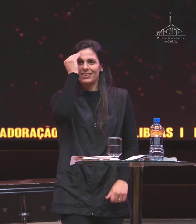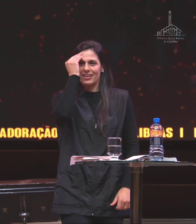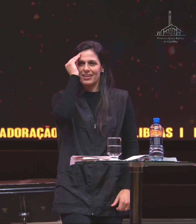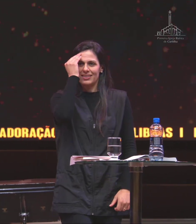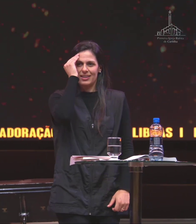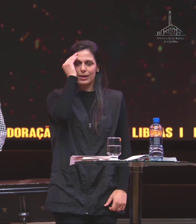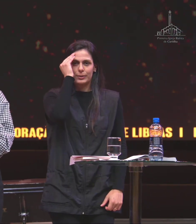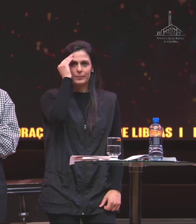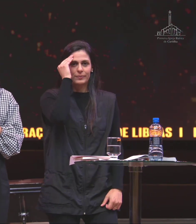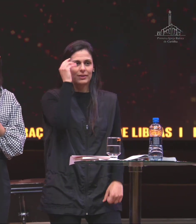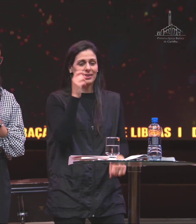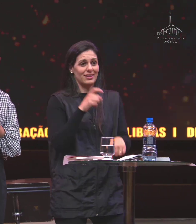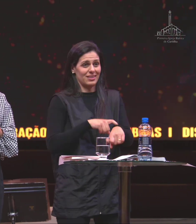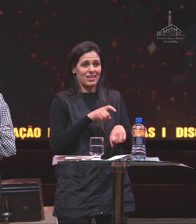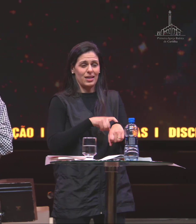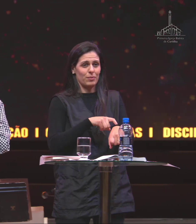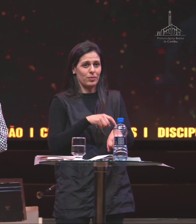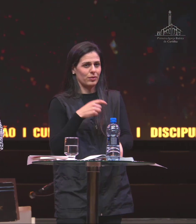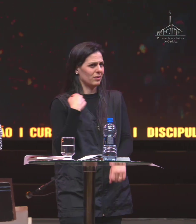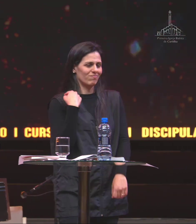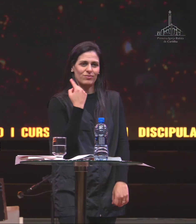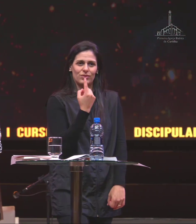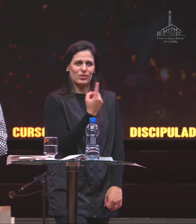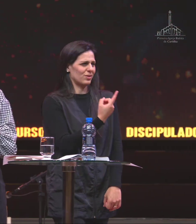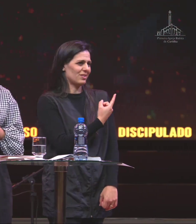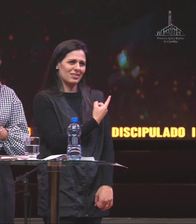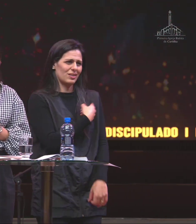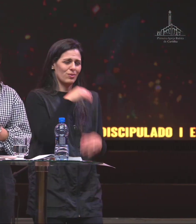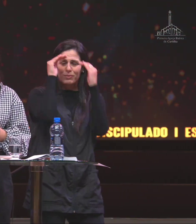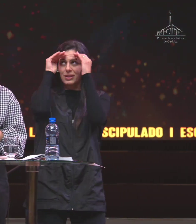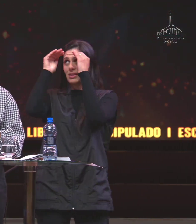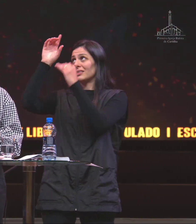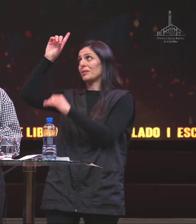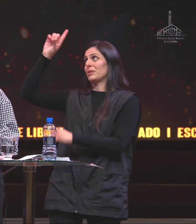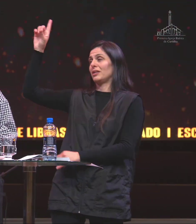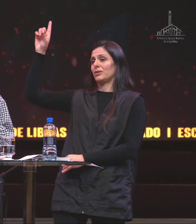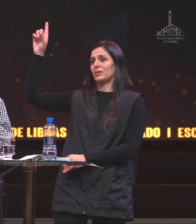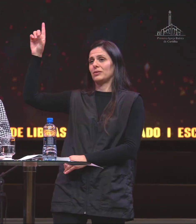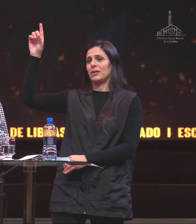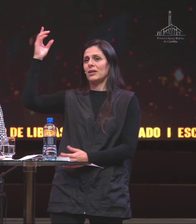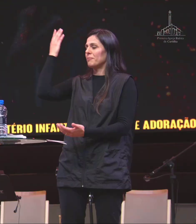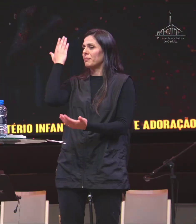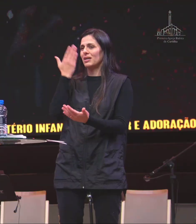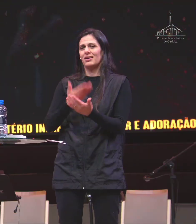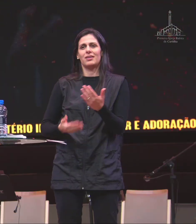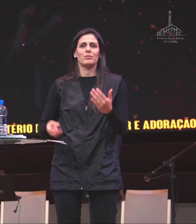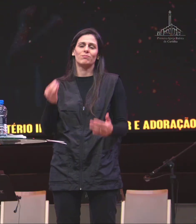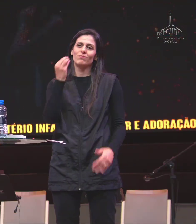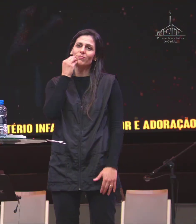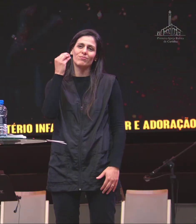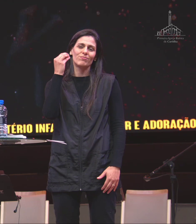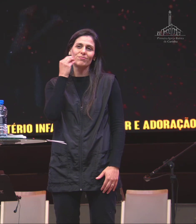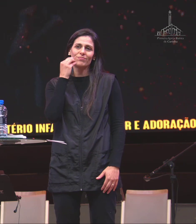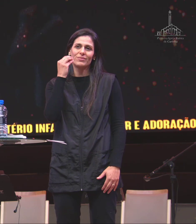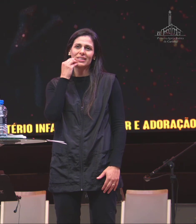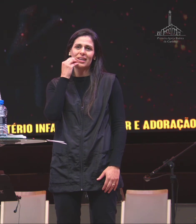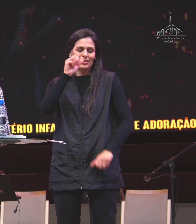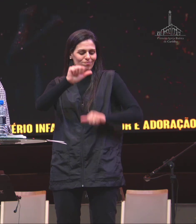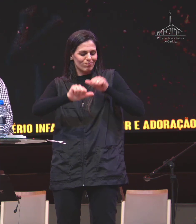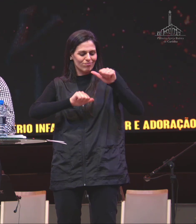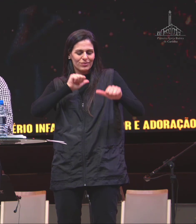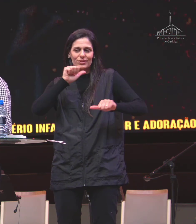para protegê-lo. Qual é a desculpa que você tem dado a Deus para que Ele não escreva a sua história? Será que você